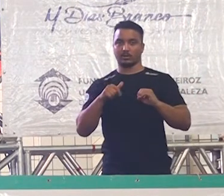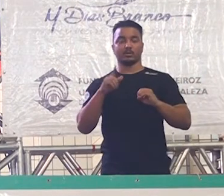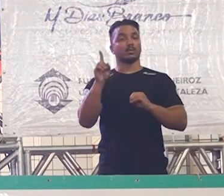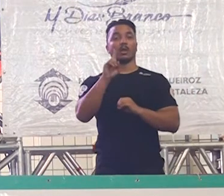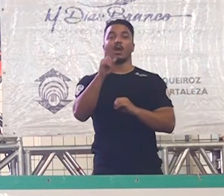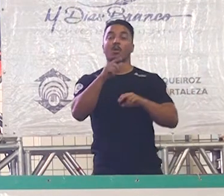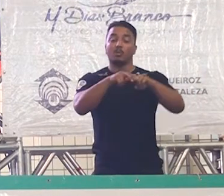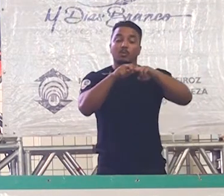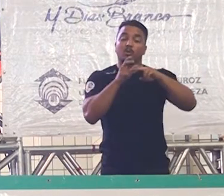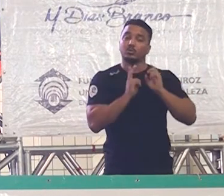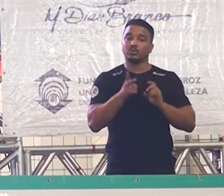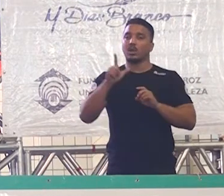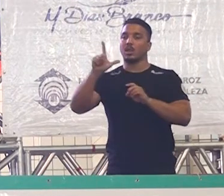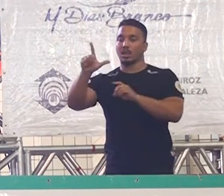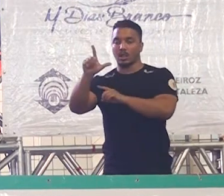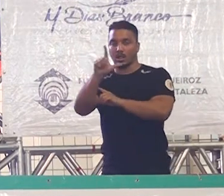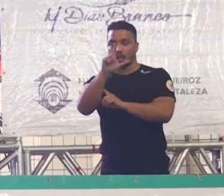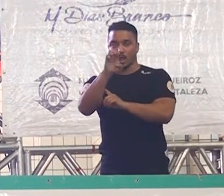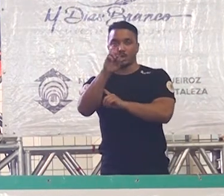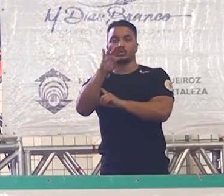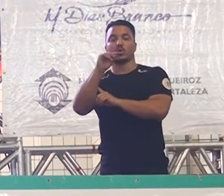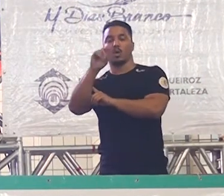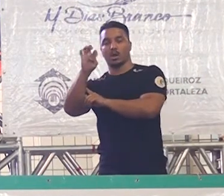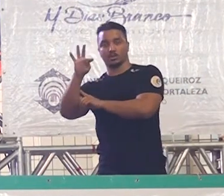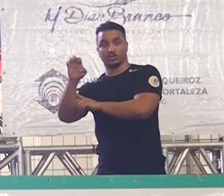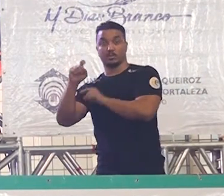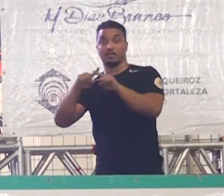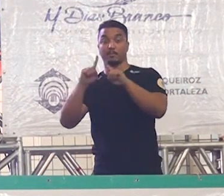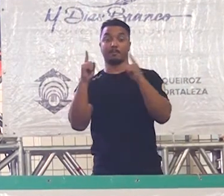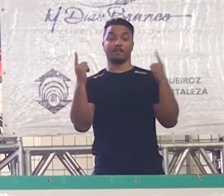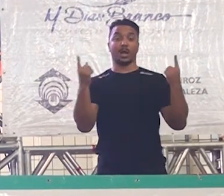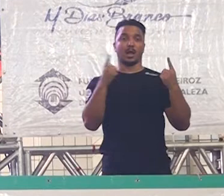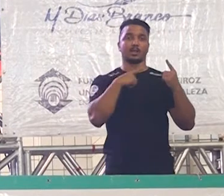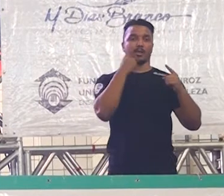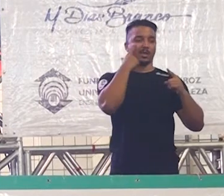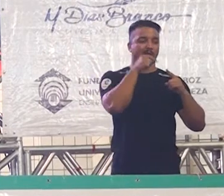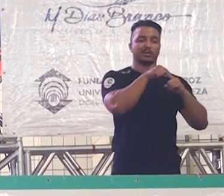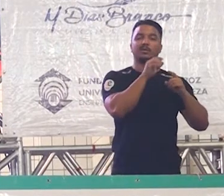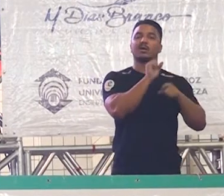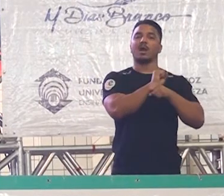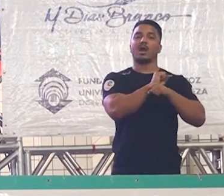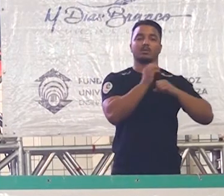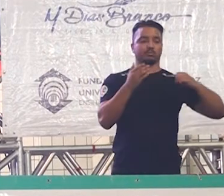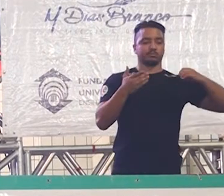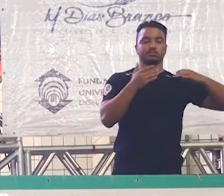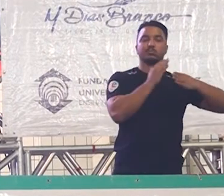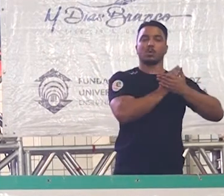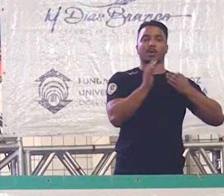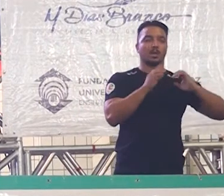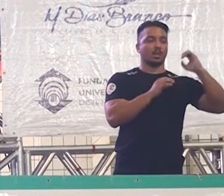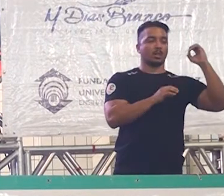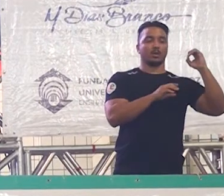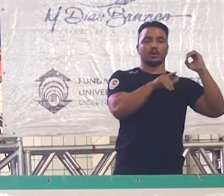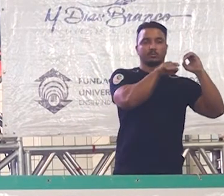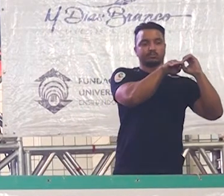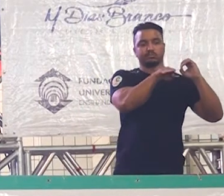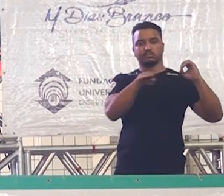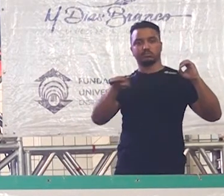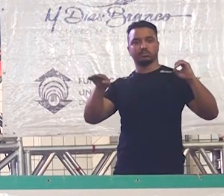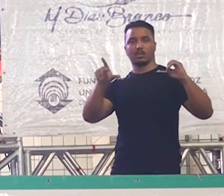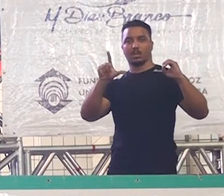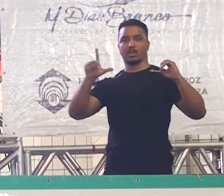Não, continua Avenida Leste-Oeste. Mas nesse caso, o veículo agora está indo de oeste para leste.